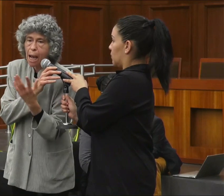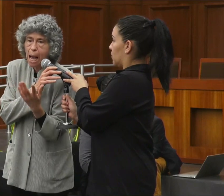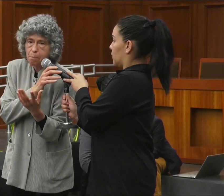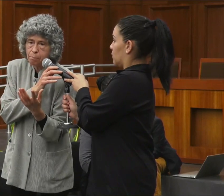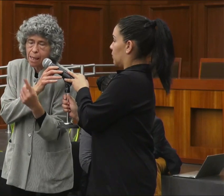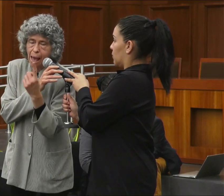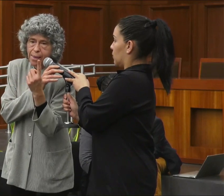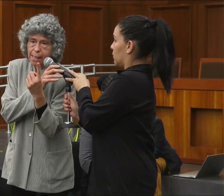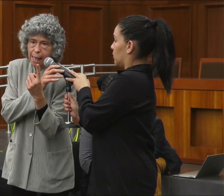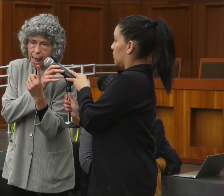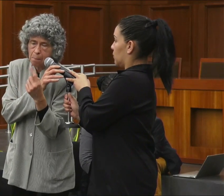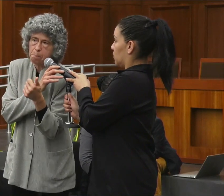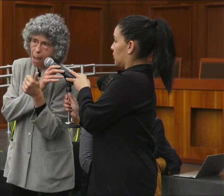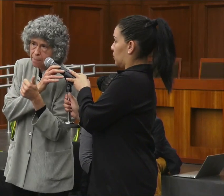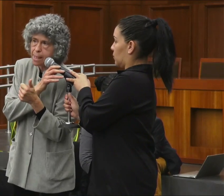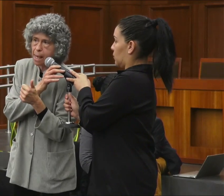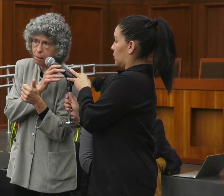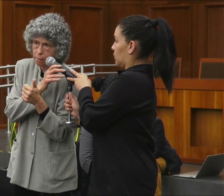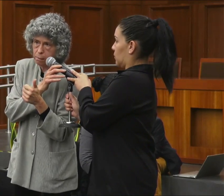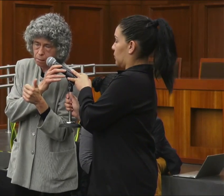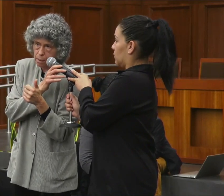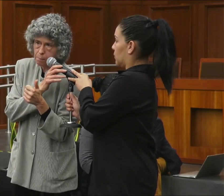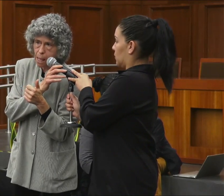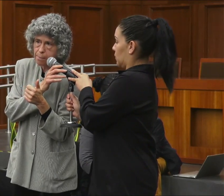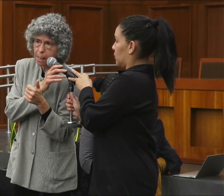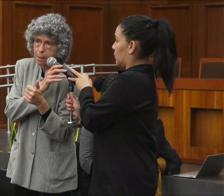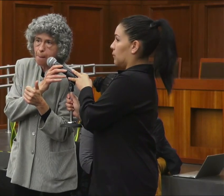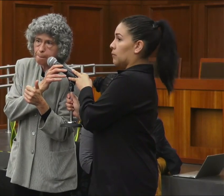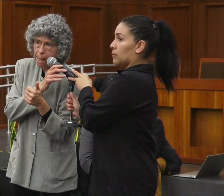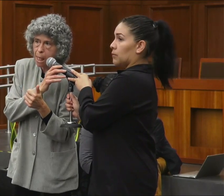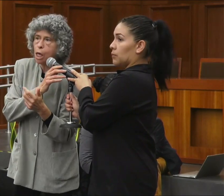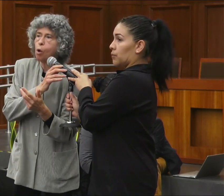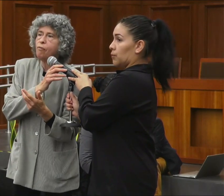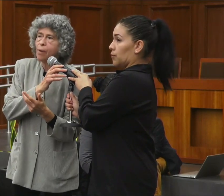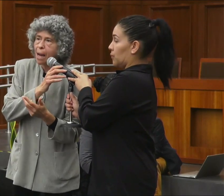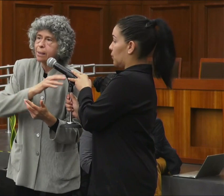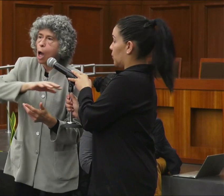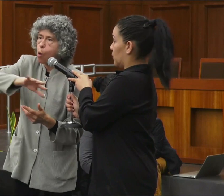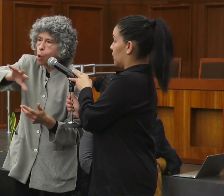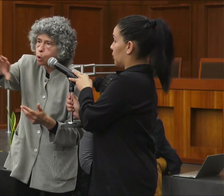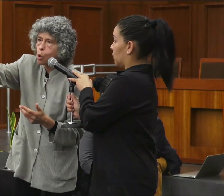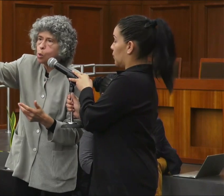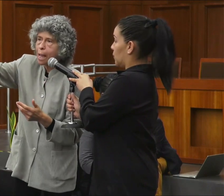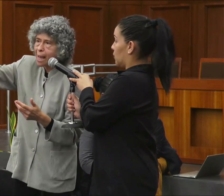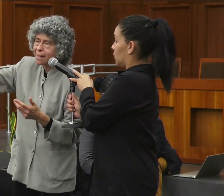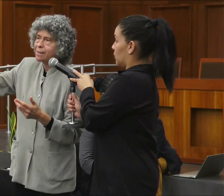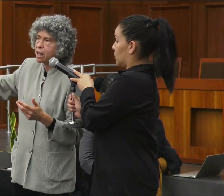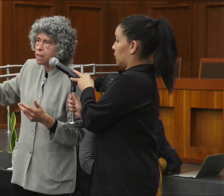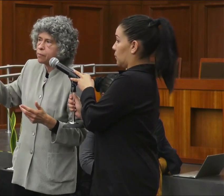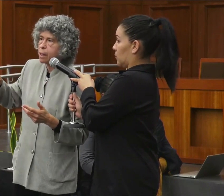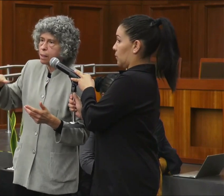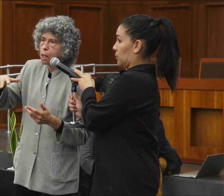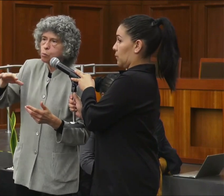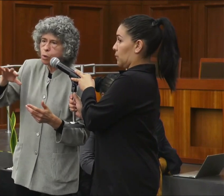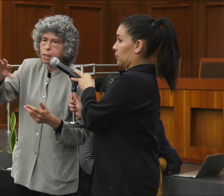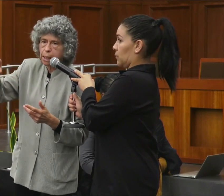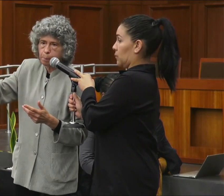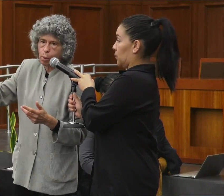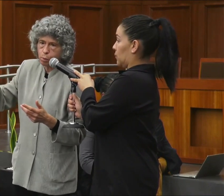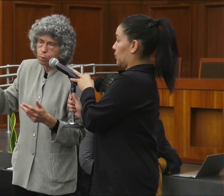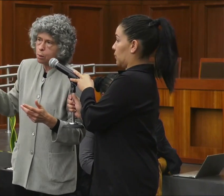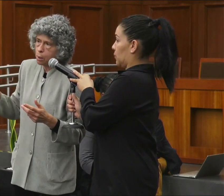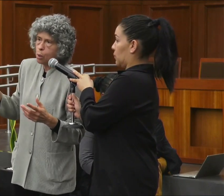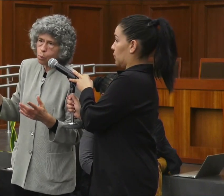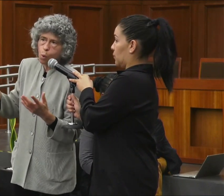ejemplo, CAM, la de CRE, va bien, pero falta otros lugares de diferentes